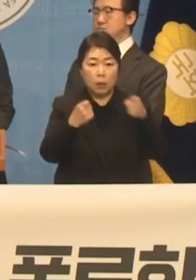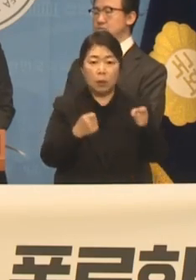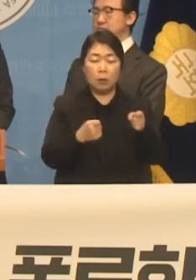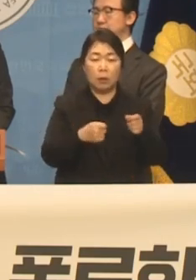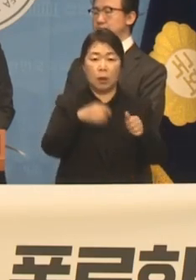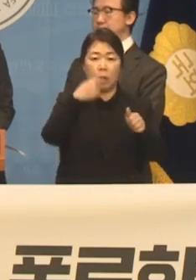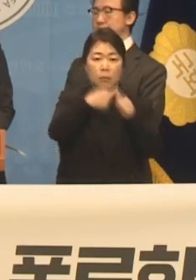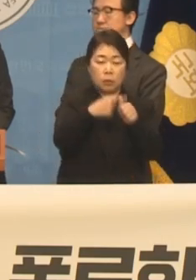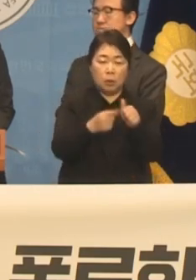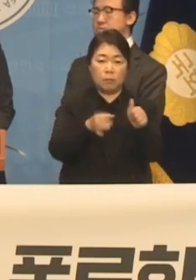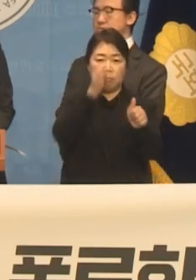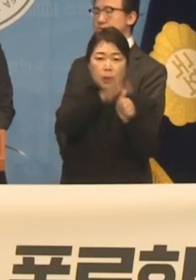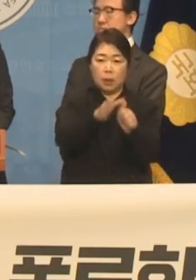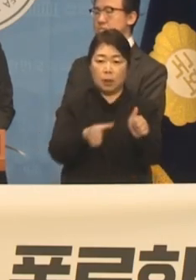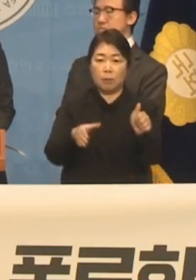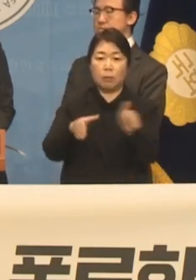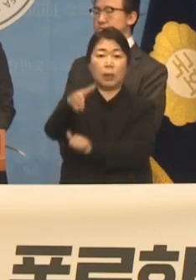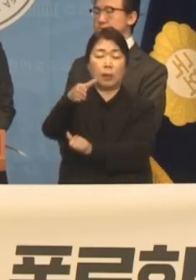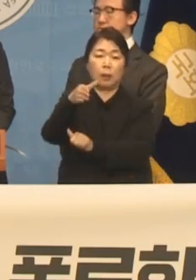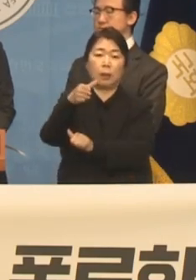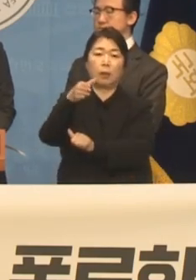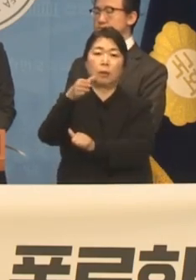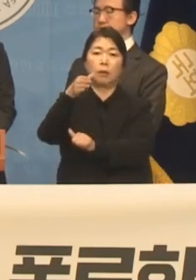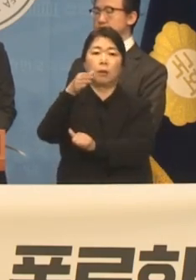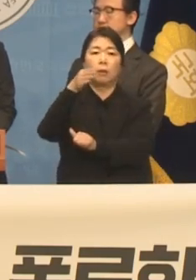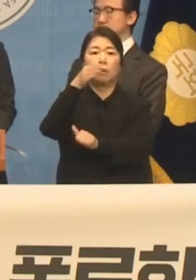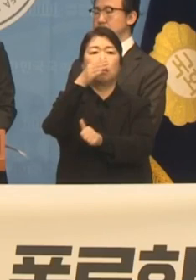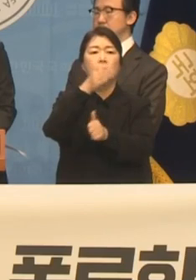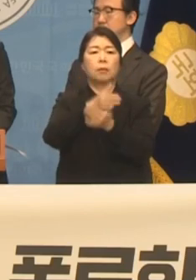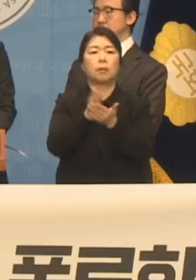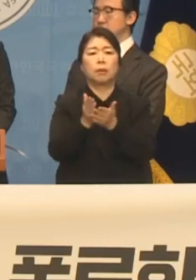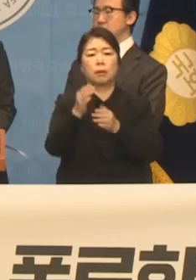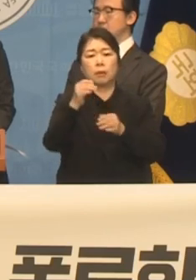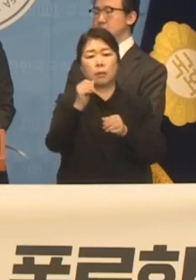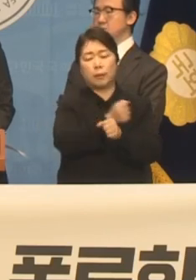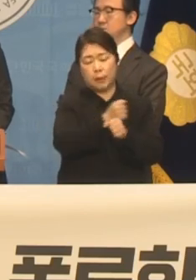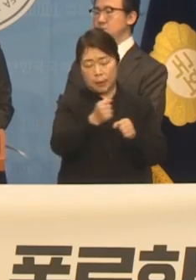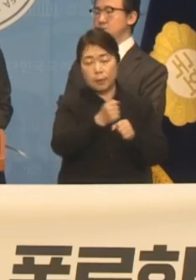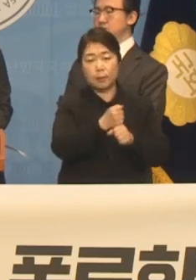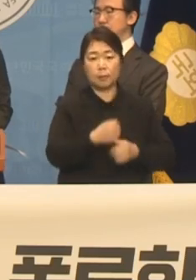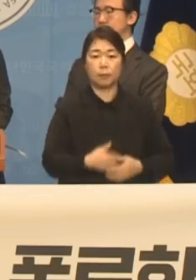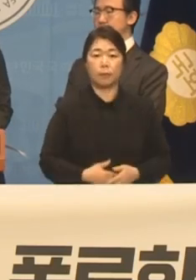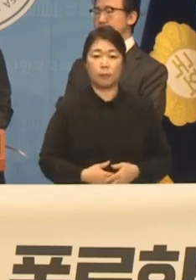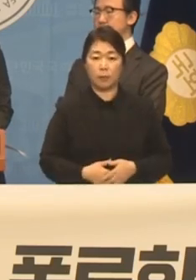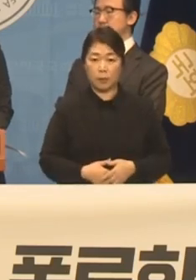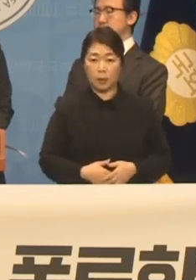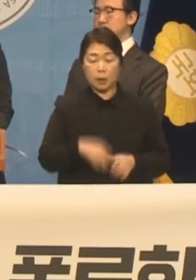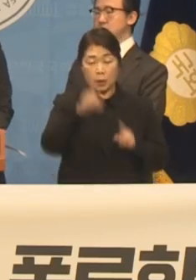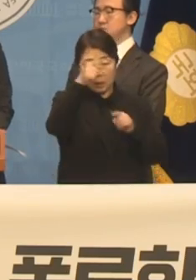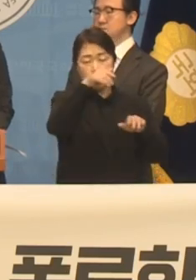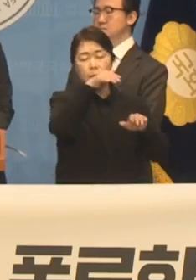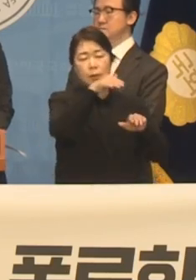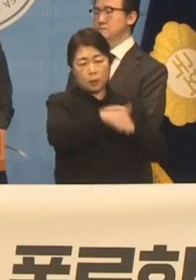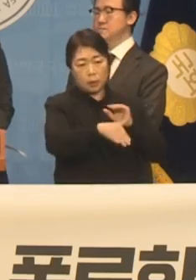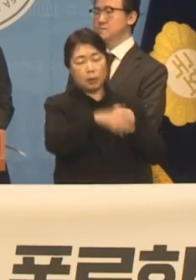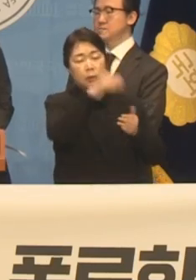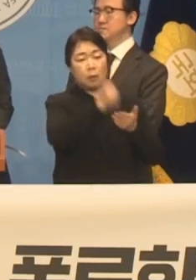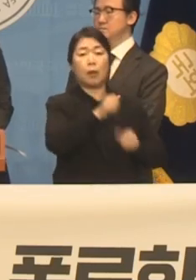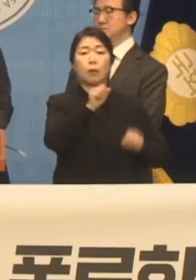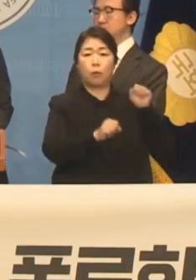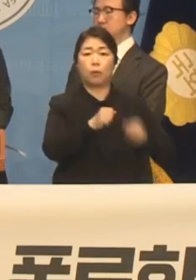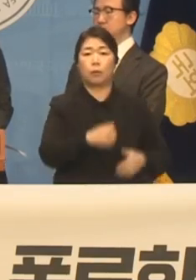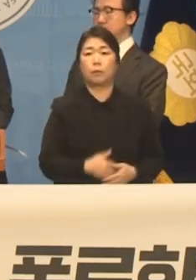비방하고 덮어씌우고 작하고 더는 놀랍지도 않은 이재명의 범죄